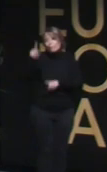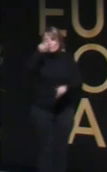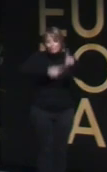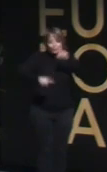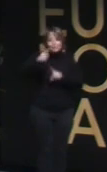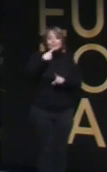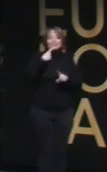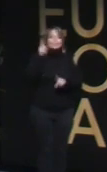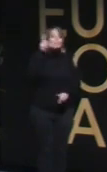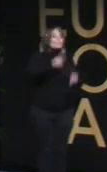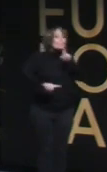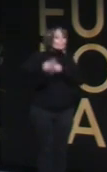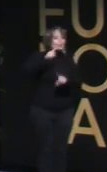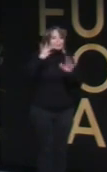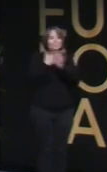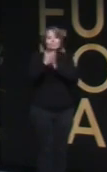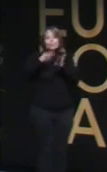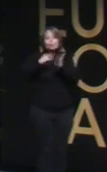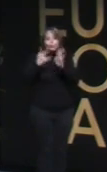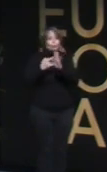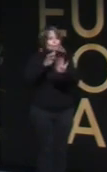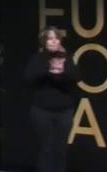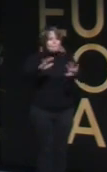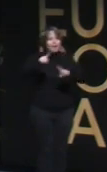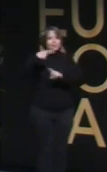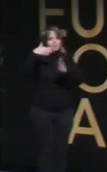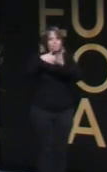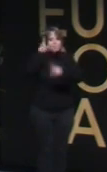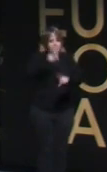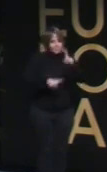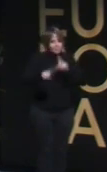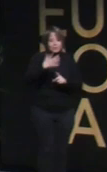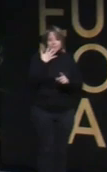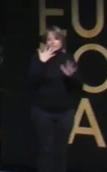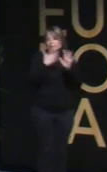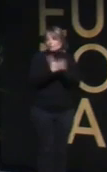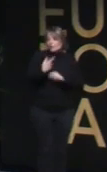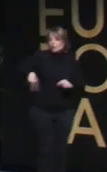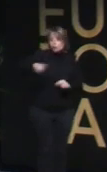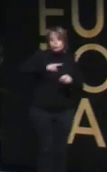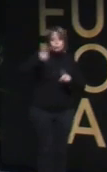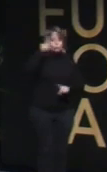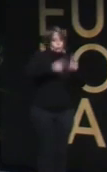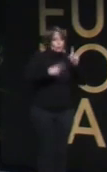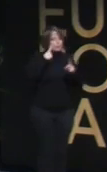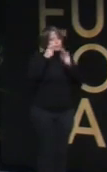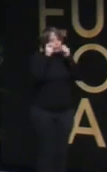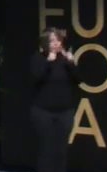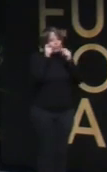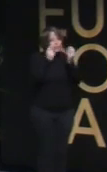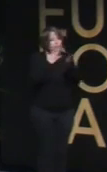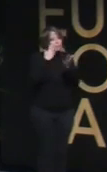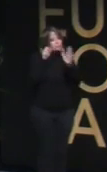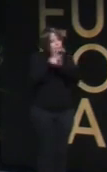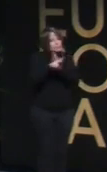los problemas son una mala solución a dificultades que tenemos, ¿no? O sea, a todos se nos puede... Todos tenemos problemas de insomnio, ¿no? Y te metes a la cama